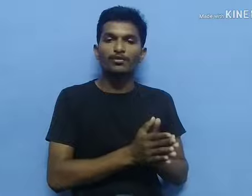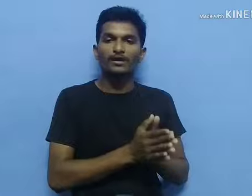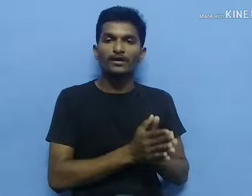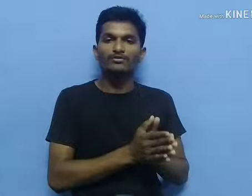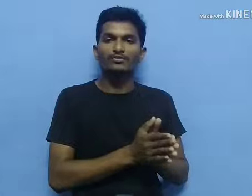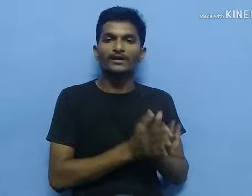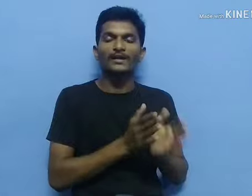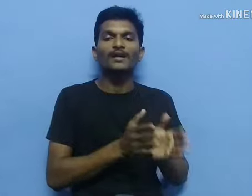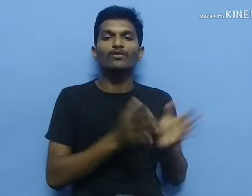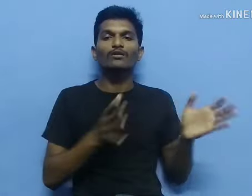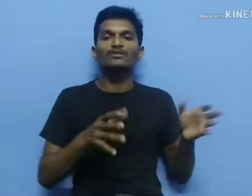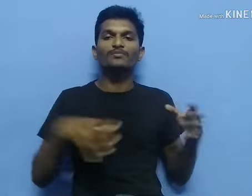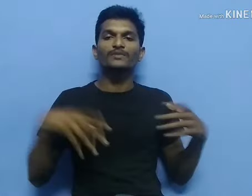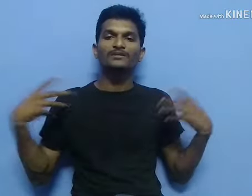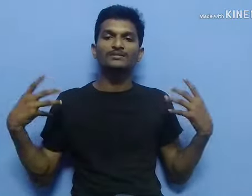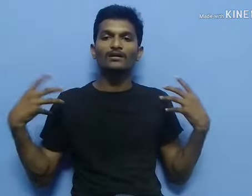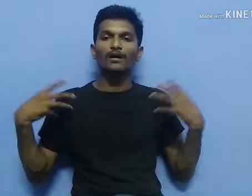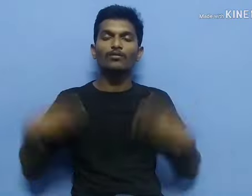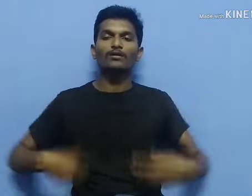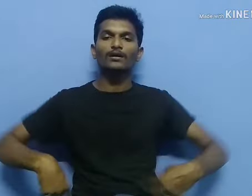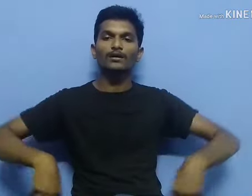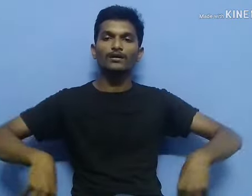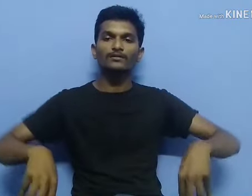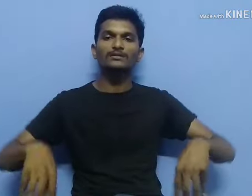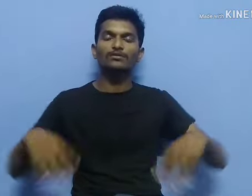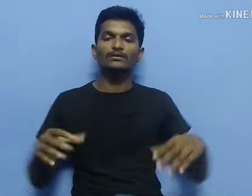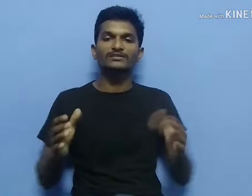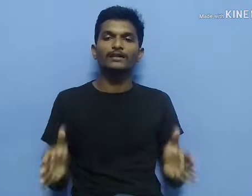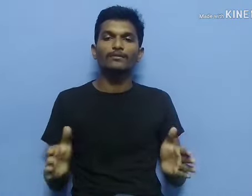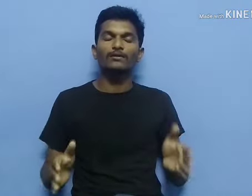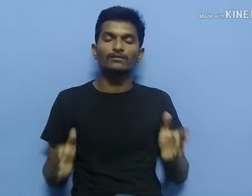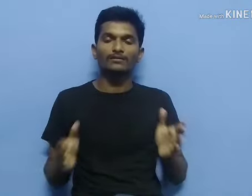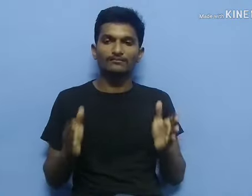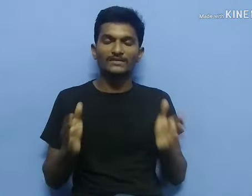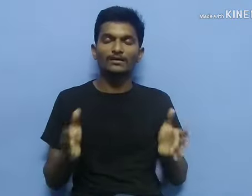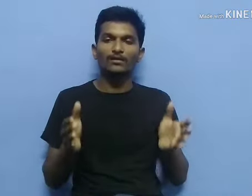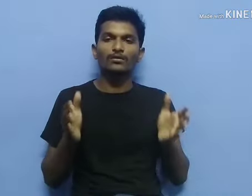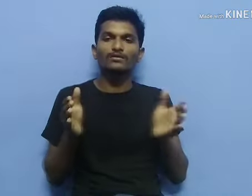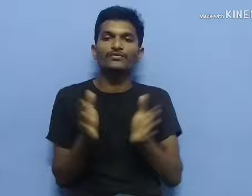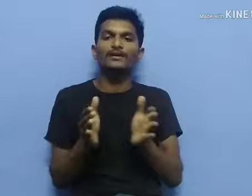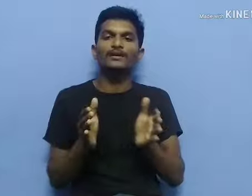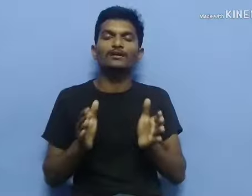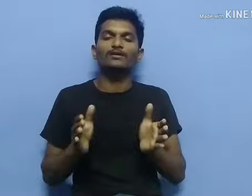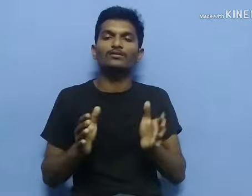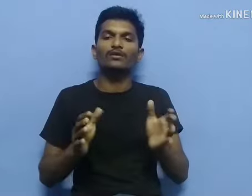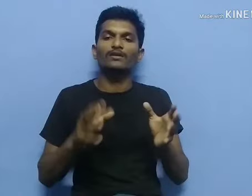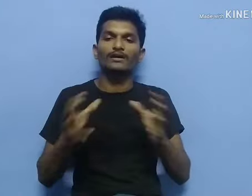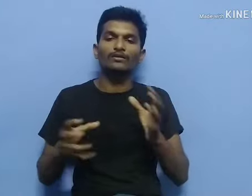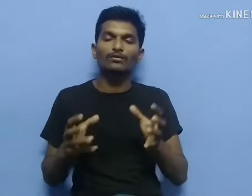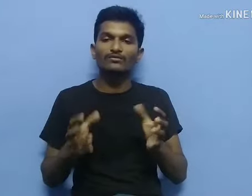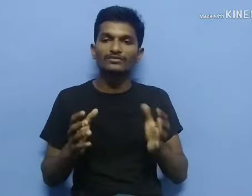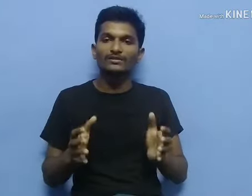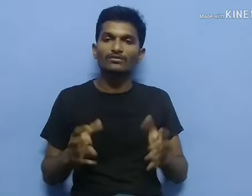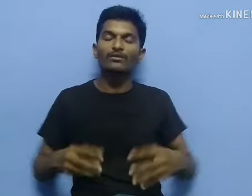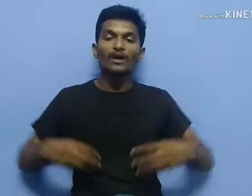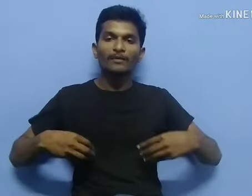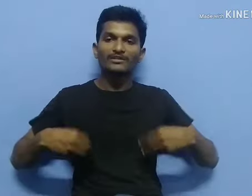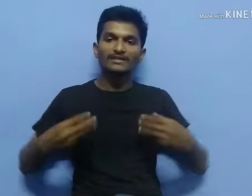பண்ணுவாங்க அப்படின்னு சொல்றாங்க. ஏன்னா அவங்களுக்கு வந்து பெருசா அவங்கள வந்து ஒரு ஷேப்ல அவங்க வந்து ஃபிட்டா இருக்கிறதுக்கோ இல்ல வேற எதுக்கோ விஷயத்துக்கோ பெருசா